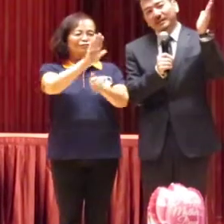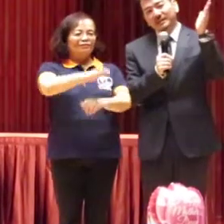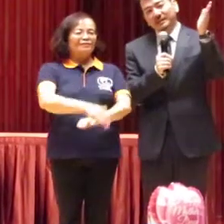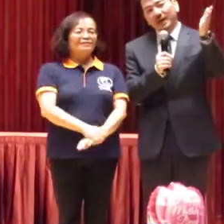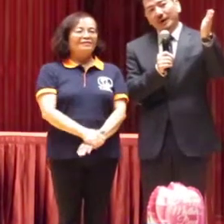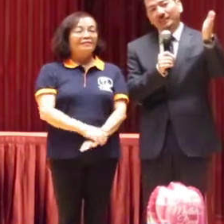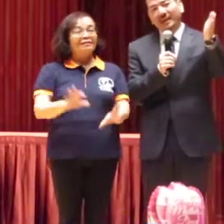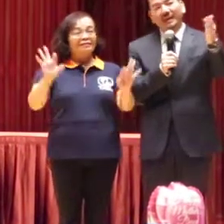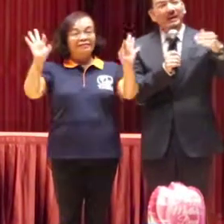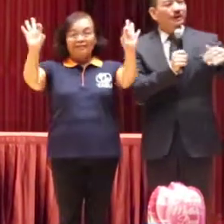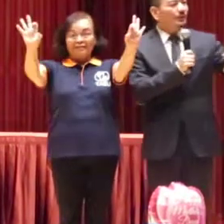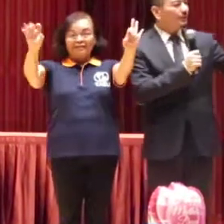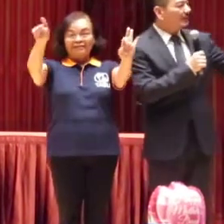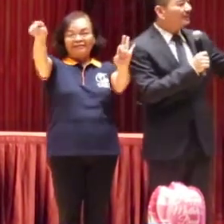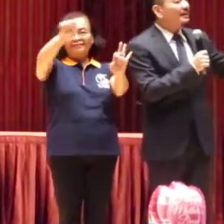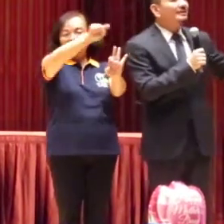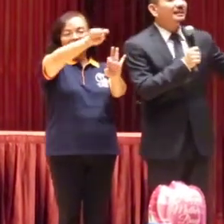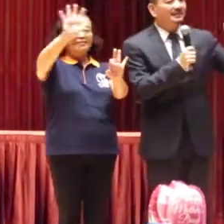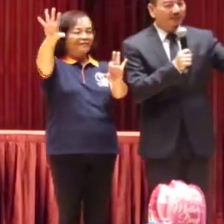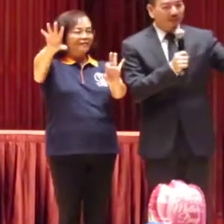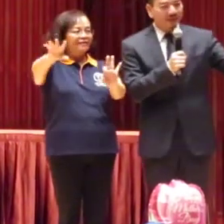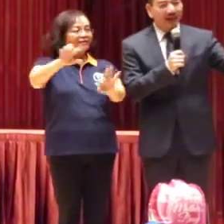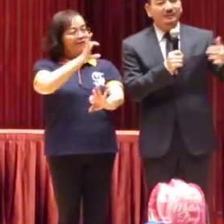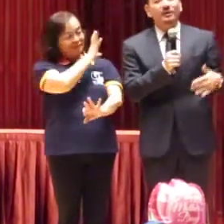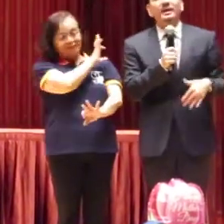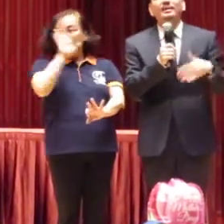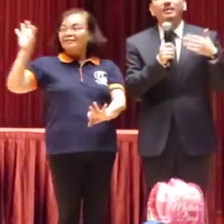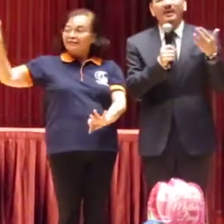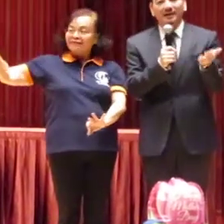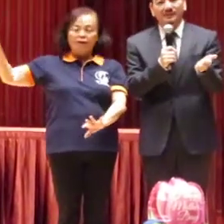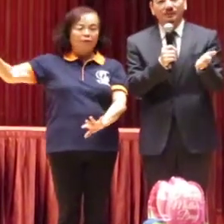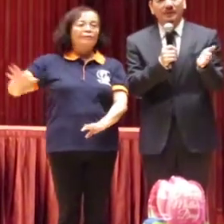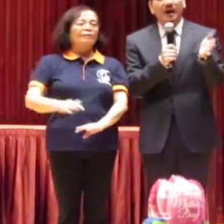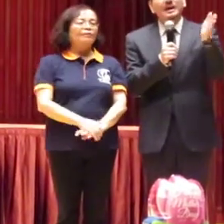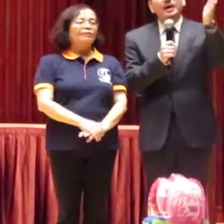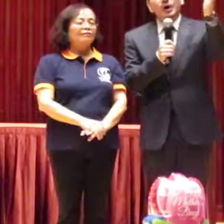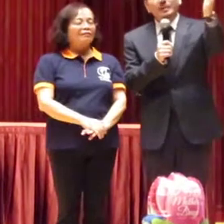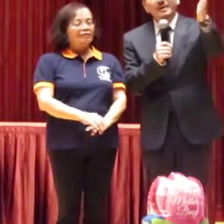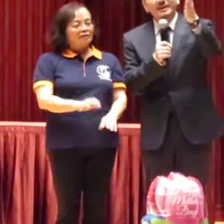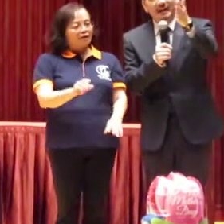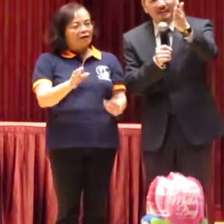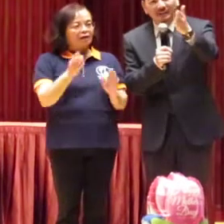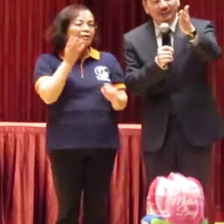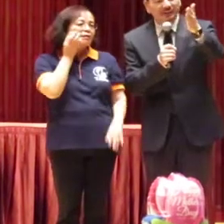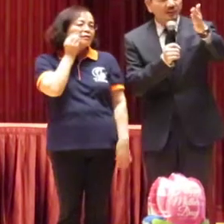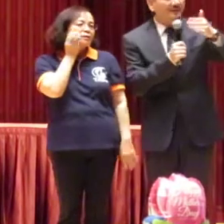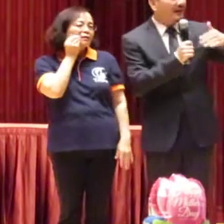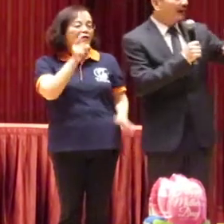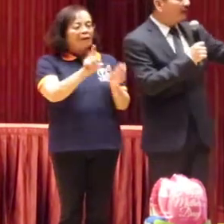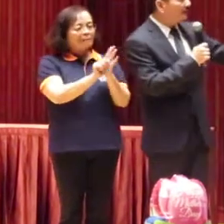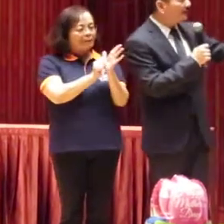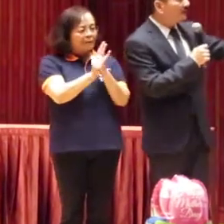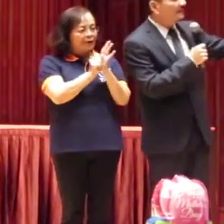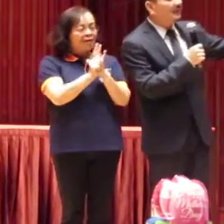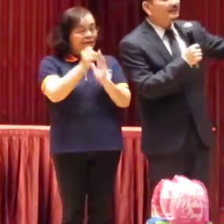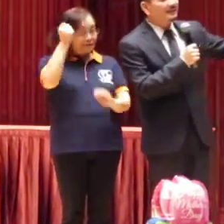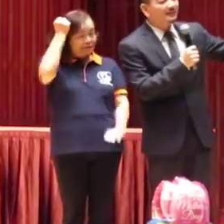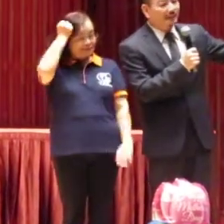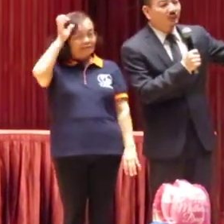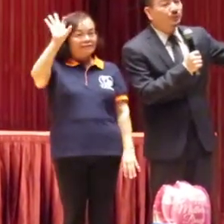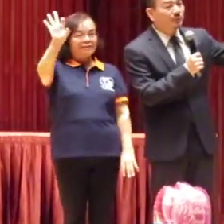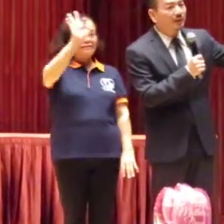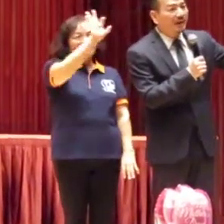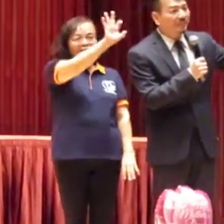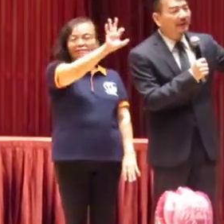我们洗手间就在后面。那如果说要上个洗手间啊，公公来看表演时阵哈，后面有两个洗手间，然后呢进电